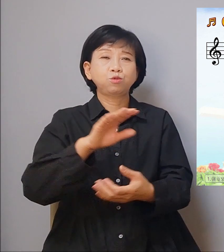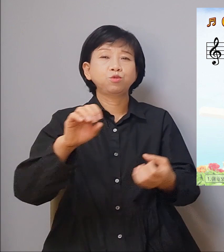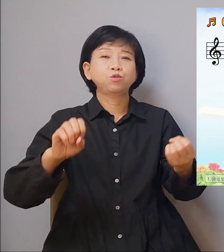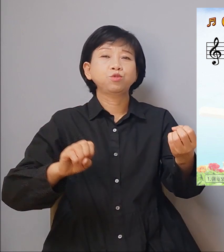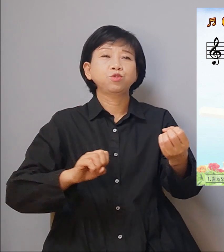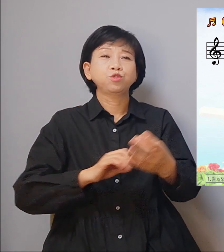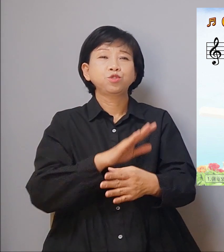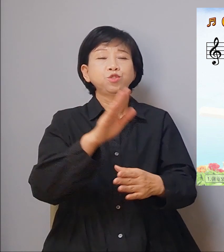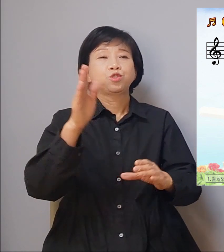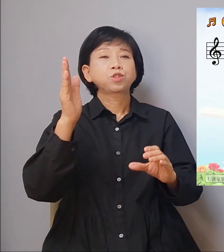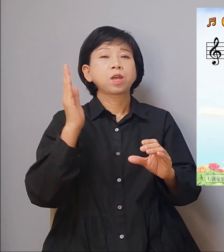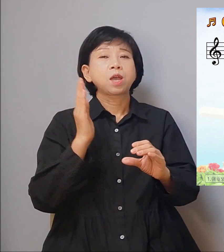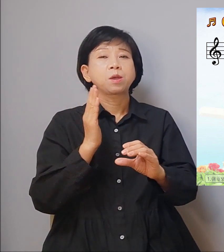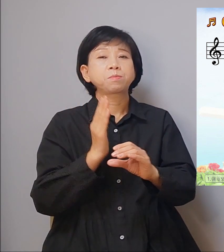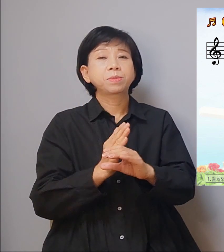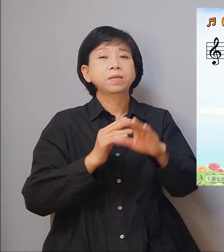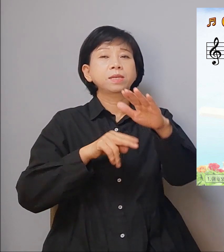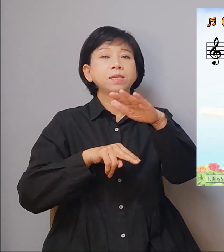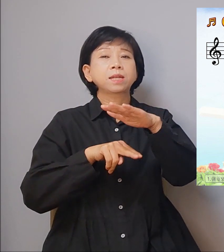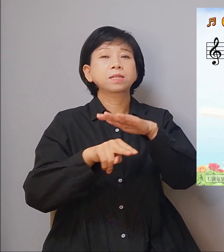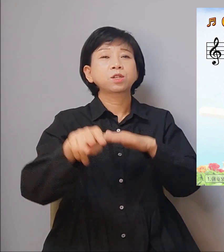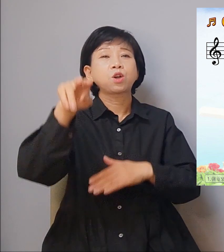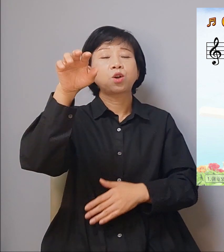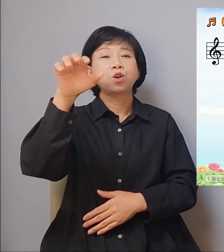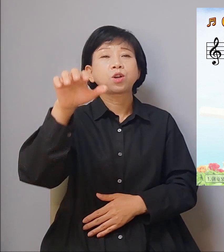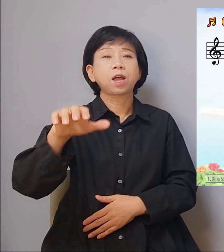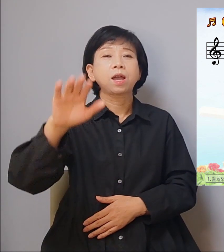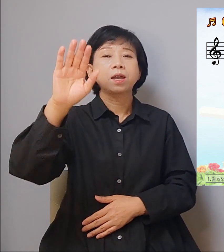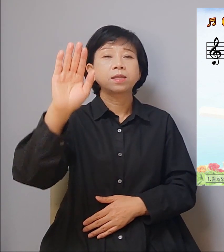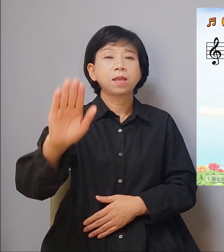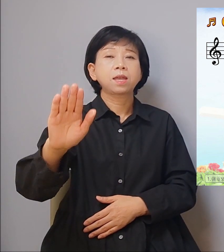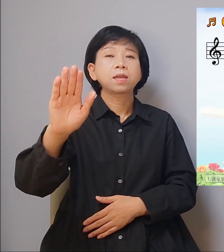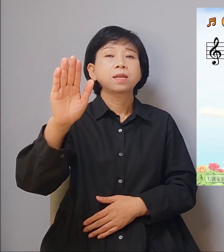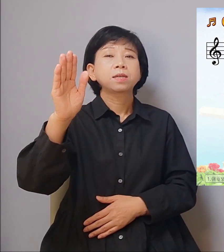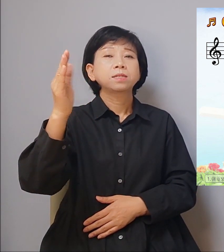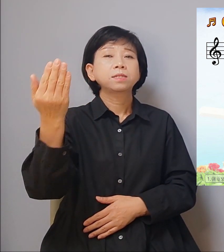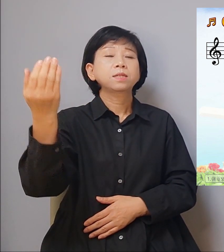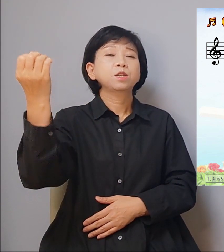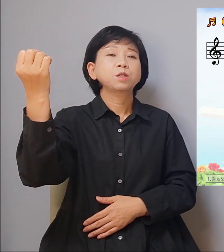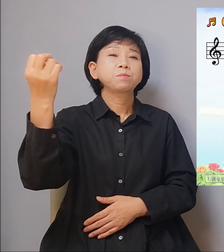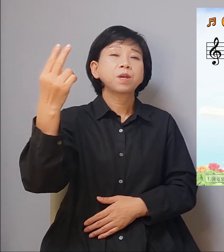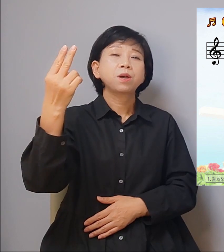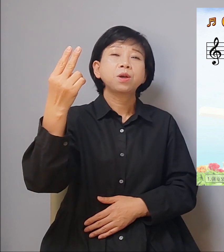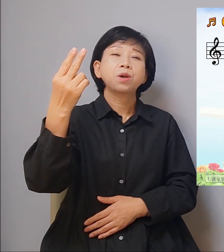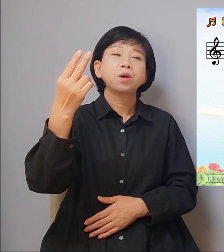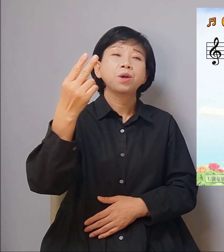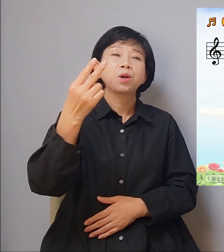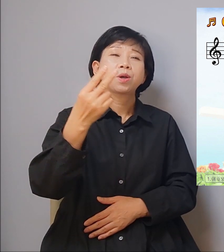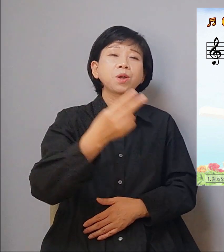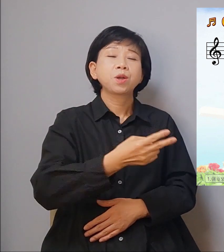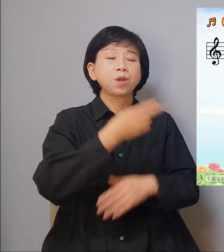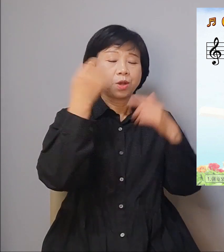환난 중에 피난처가 되시며